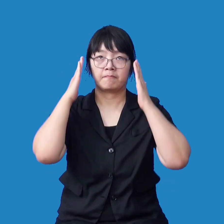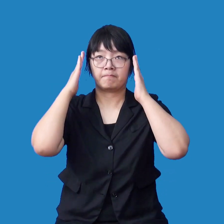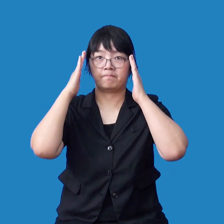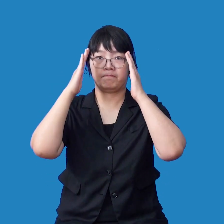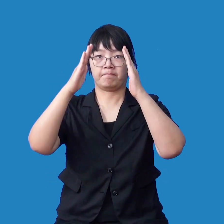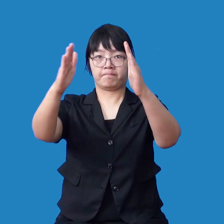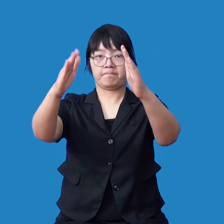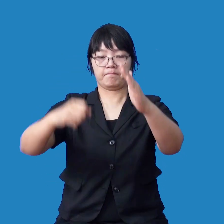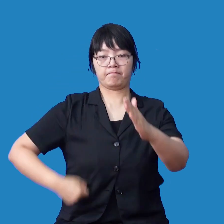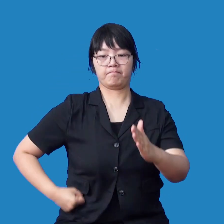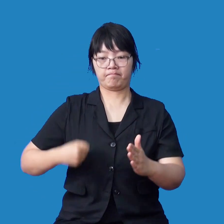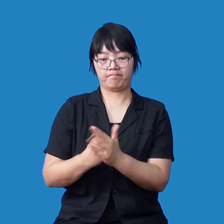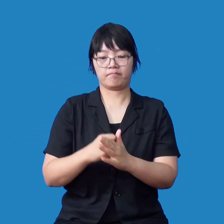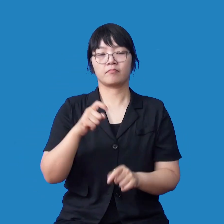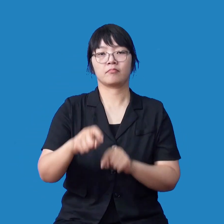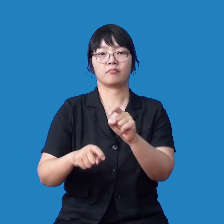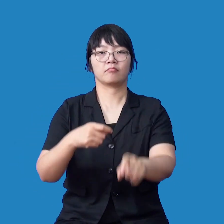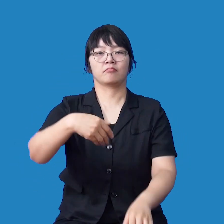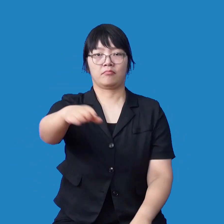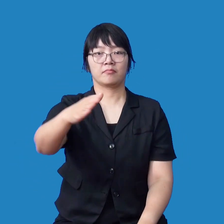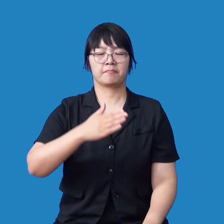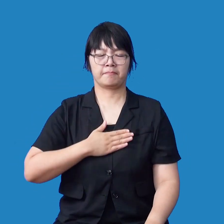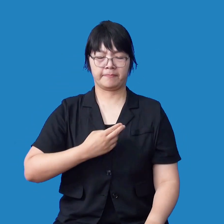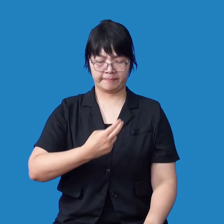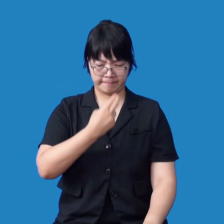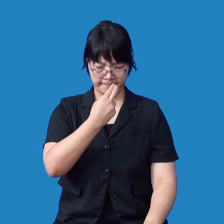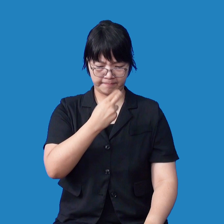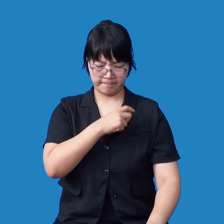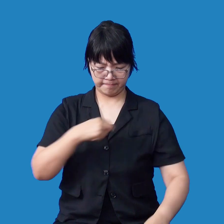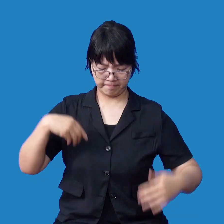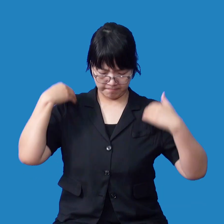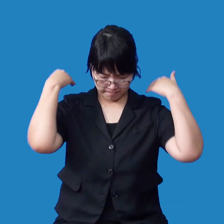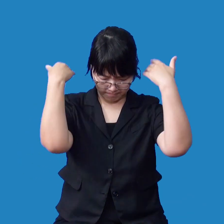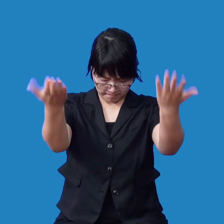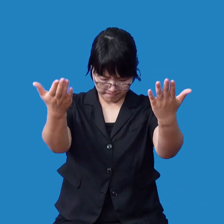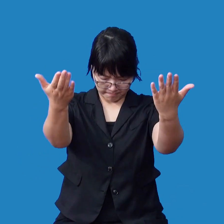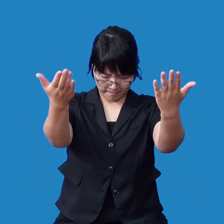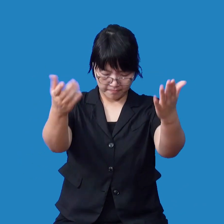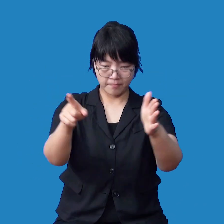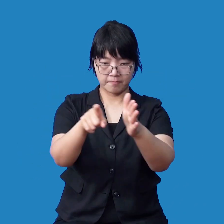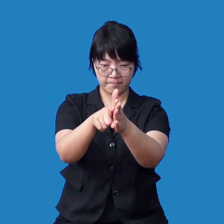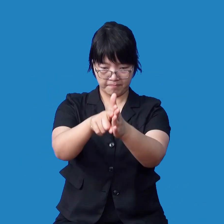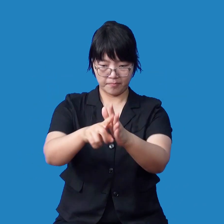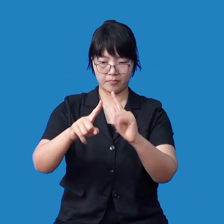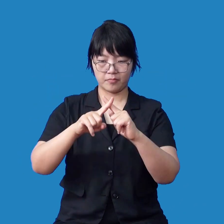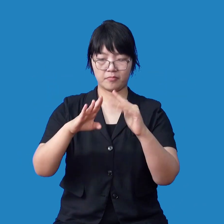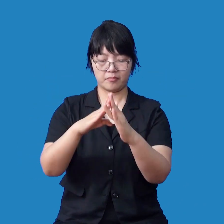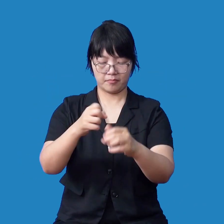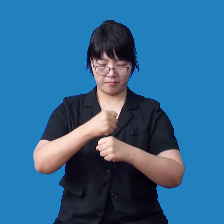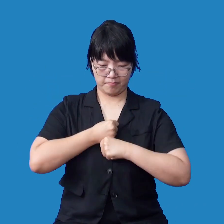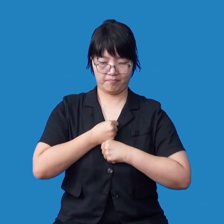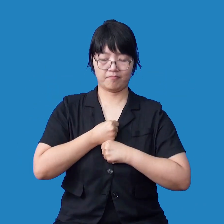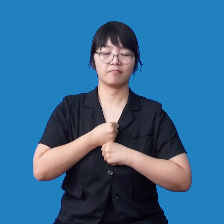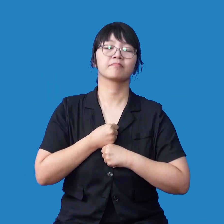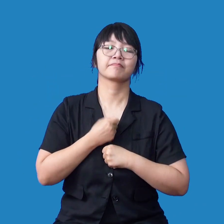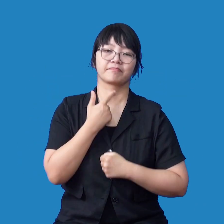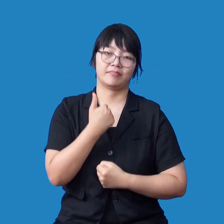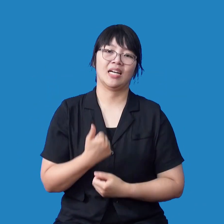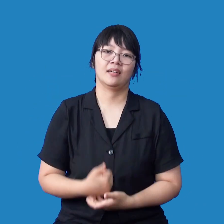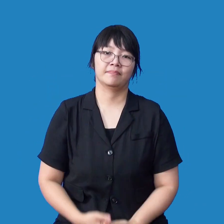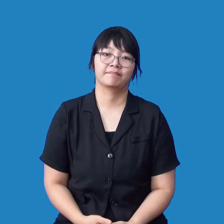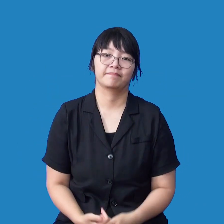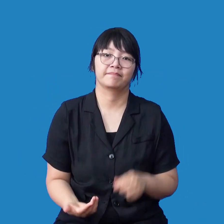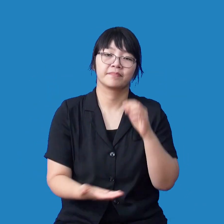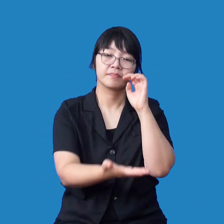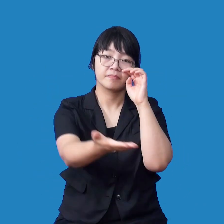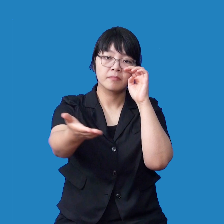것입니다. 그리고 자신의 생명을 거룩한 순교의 제물로 바쳐 교회를 지켰던 것입니다.